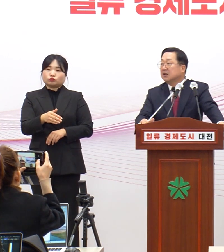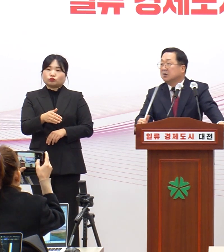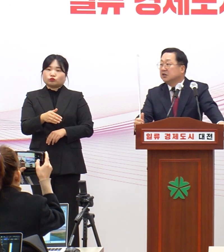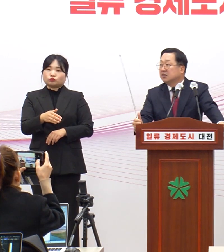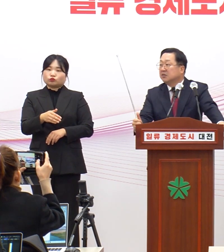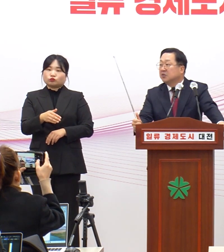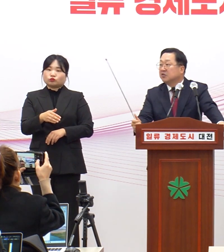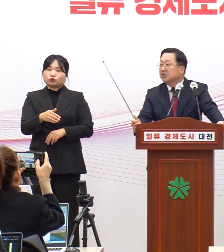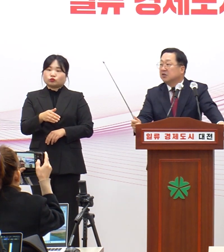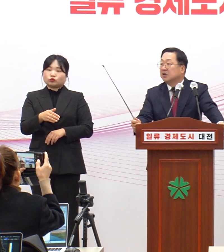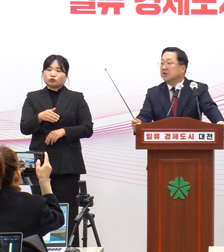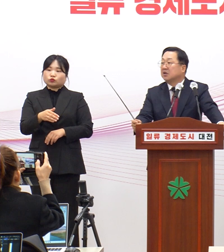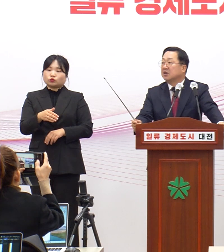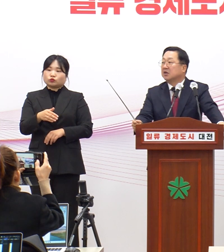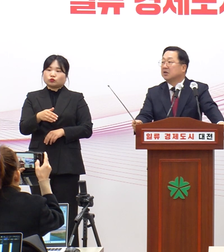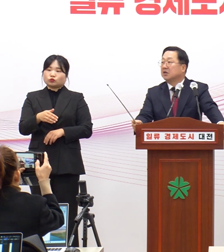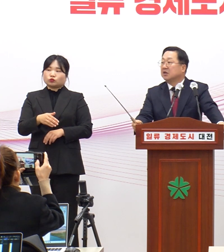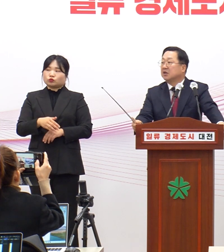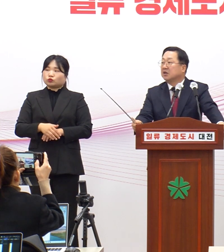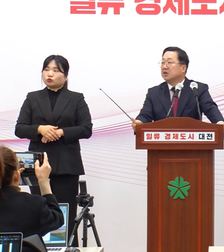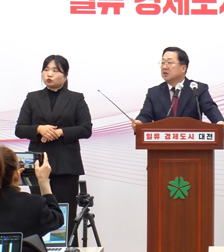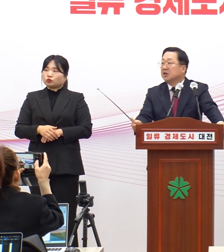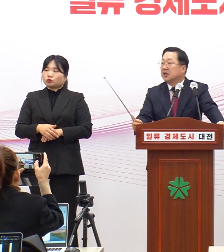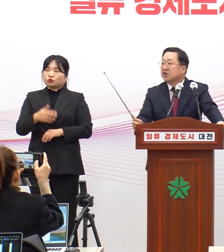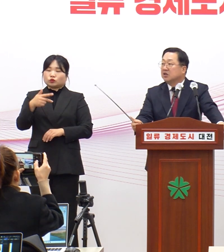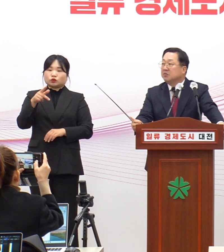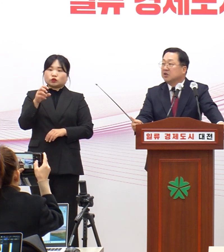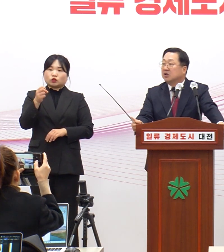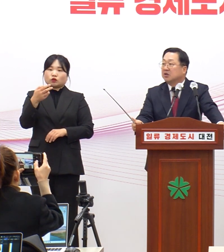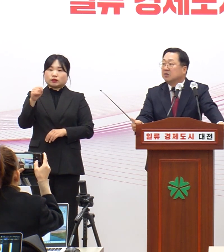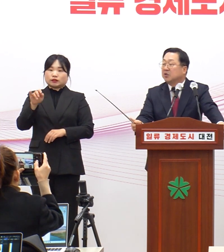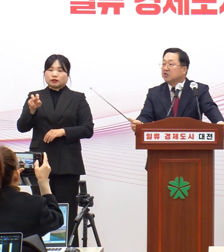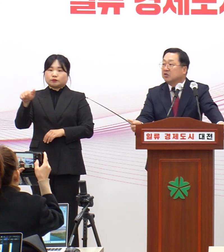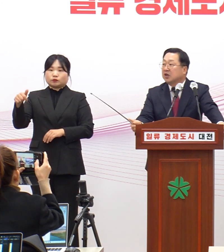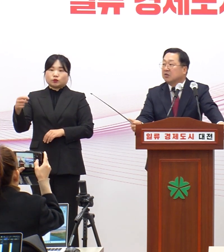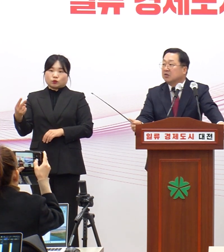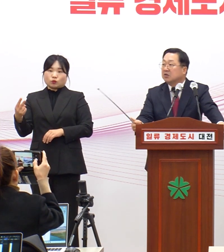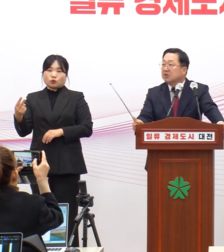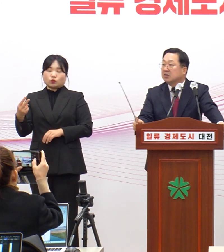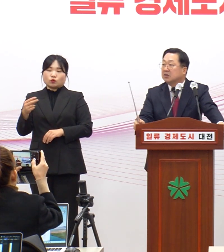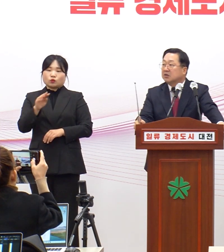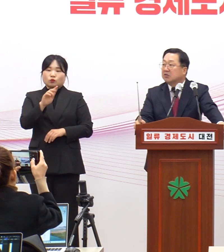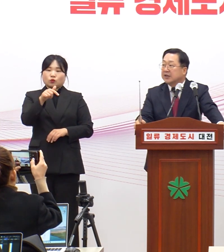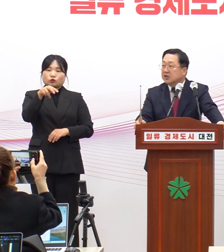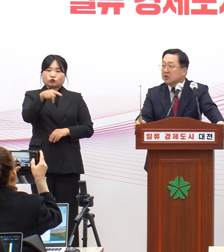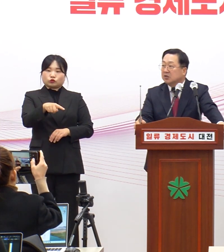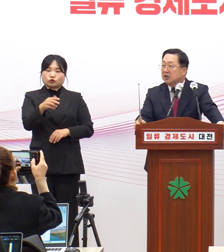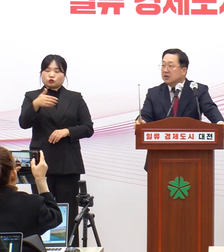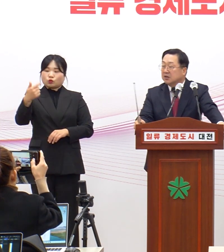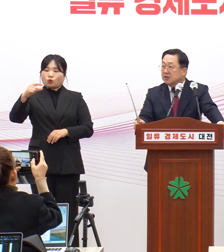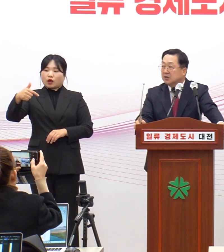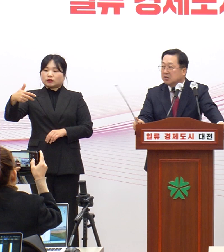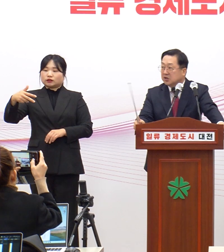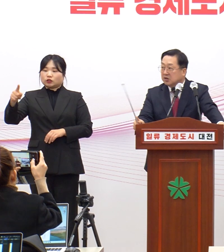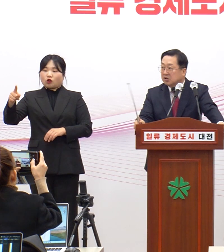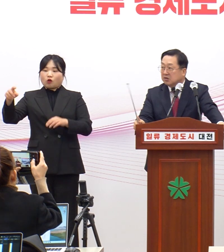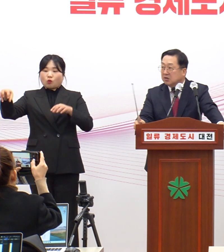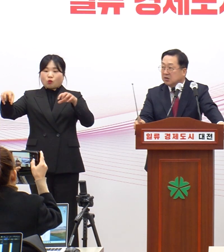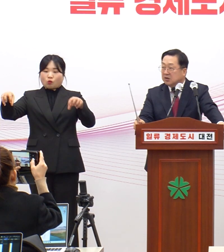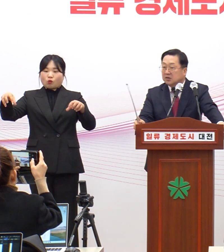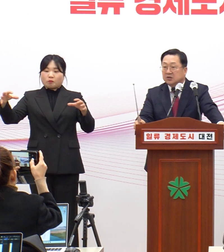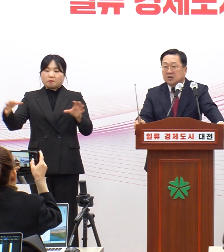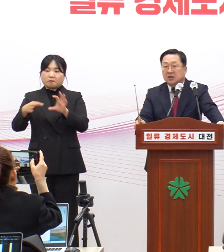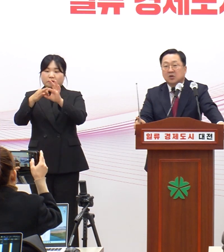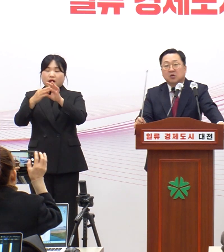그 다리 어디죠? 복수동. 정림교입니다. 아 정림교. 예. 복수동하고 반저동. 그렇죠.